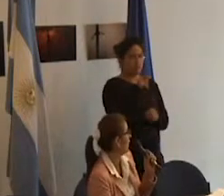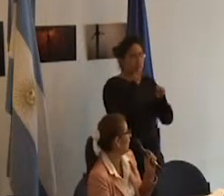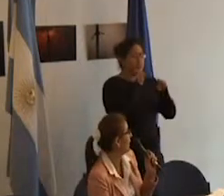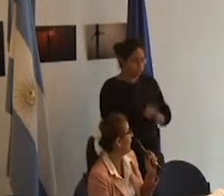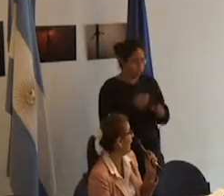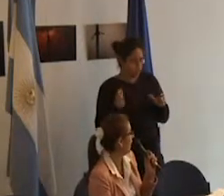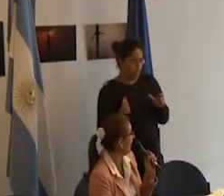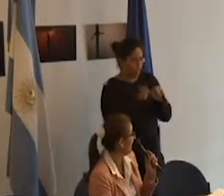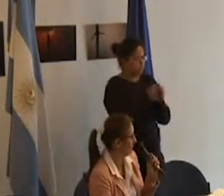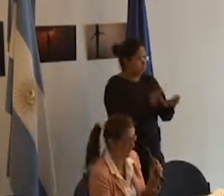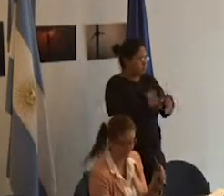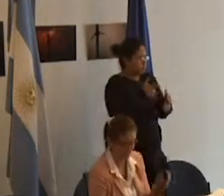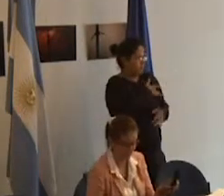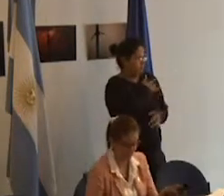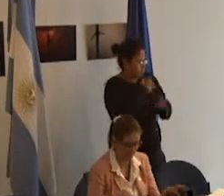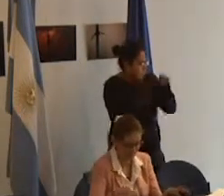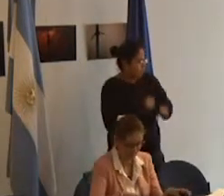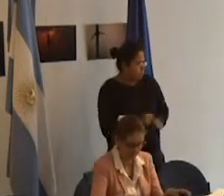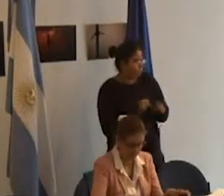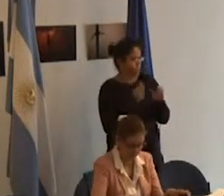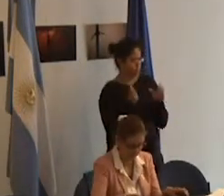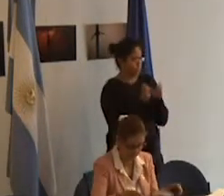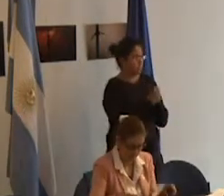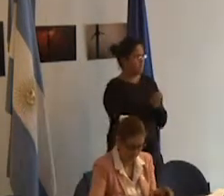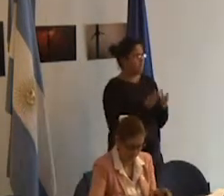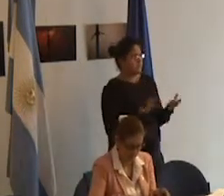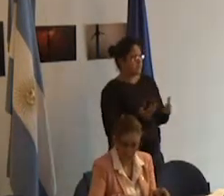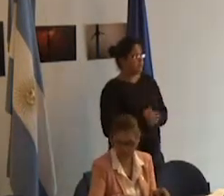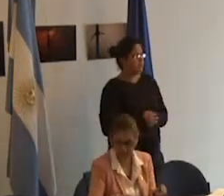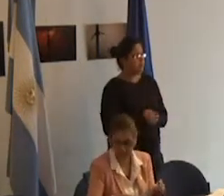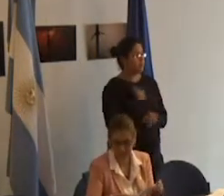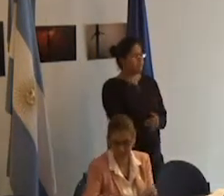a la inclusión? ¿De qué manera? Creo que